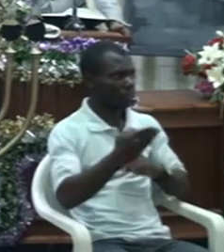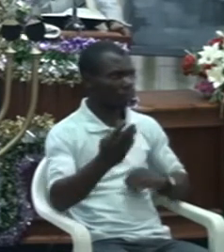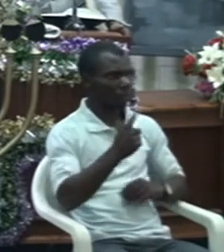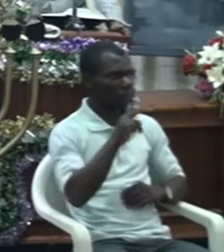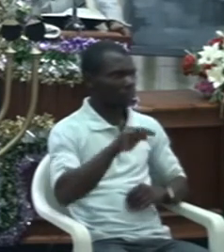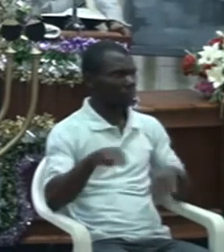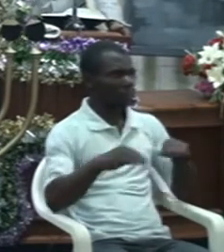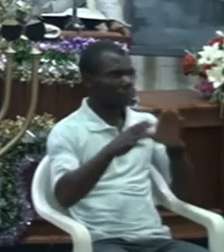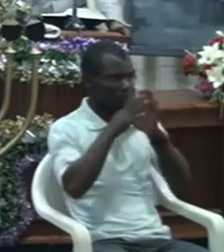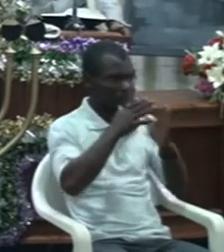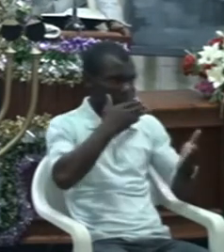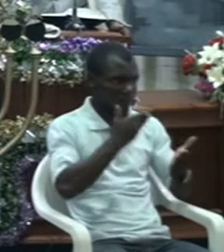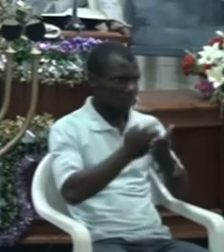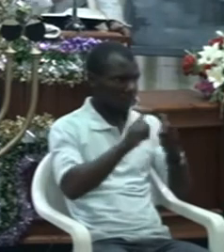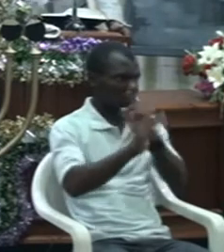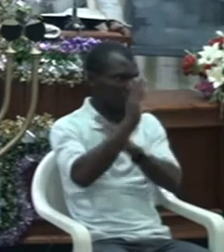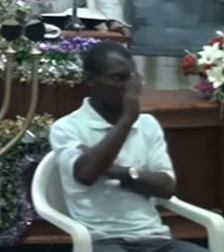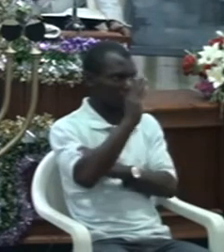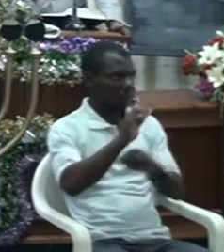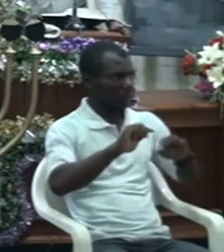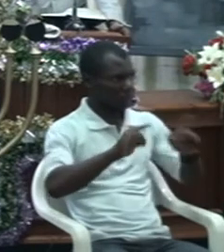C'est nous qui sommes peut-être dans ce qui ne plaît pas à Dieu.